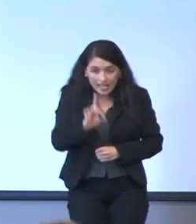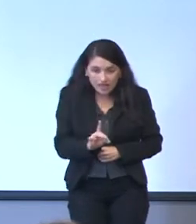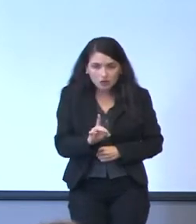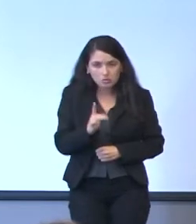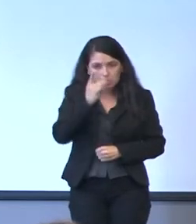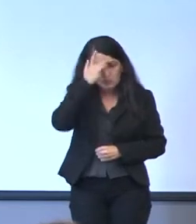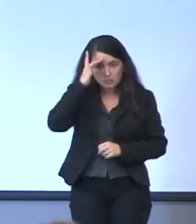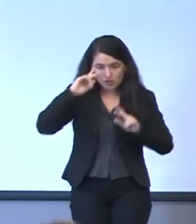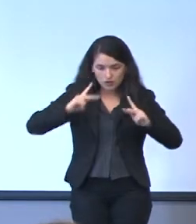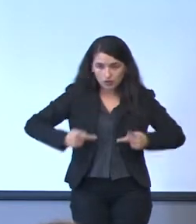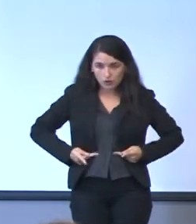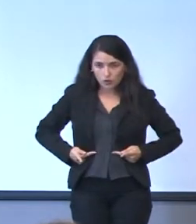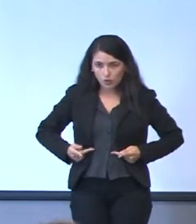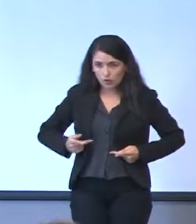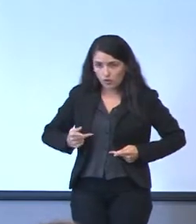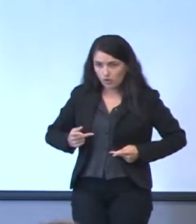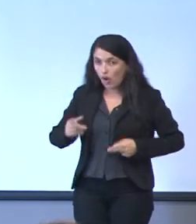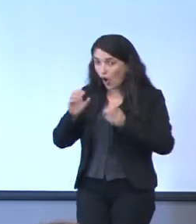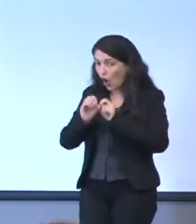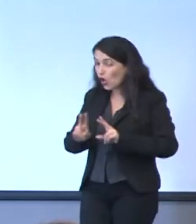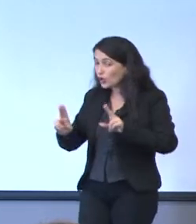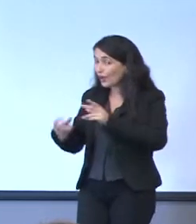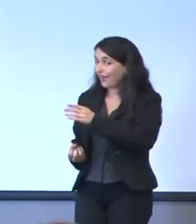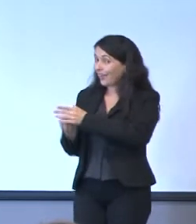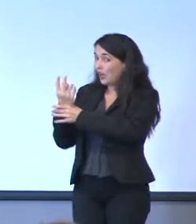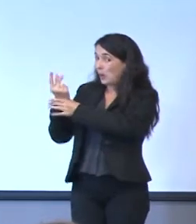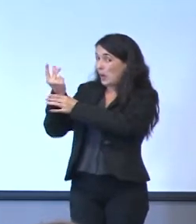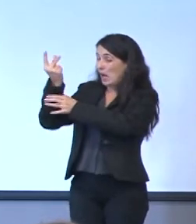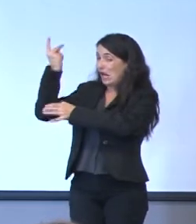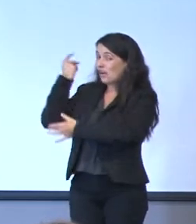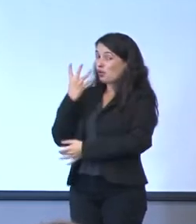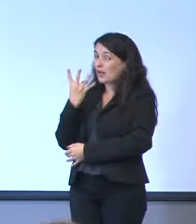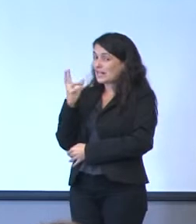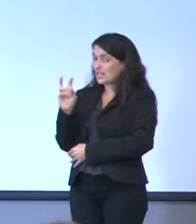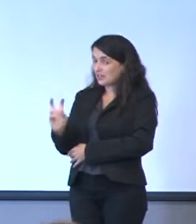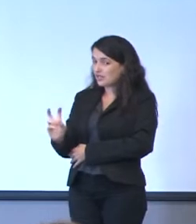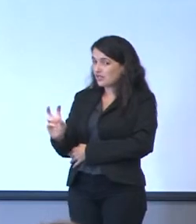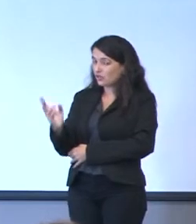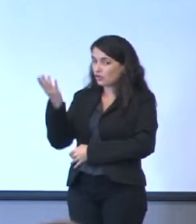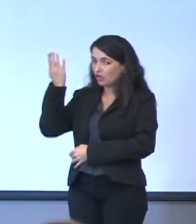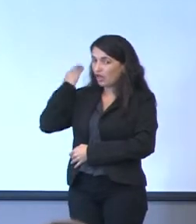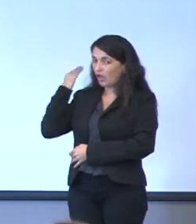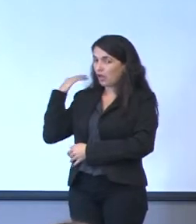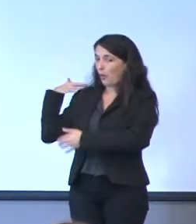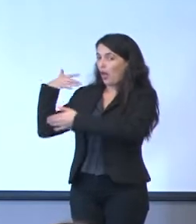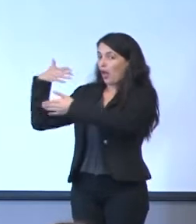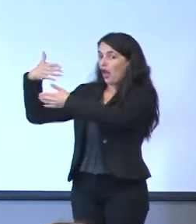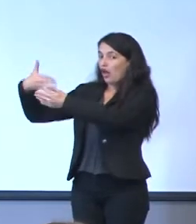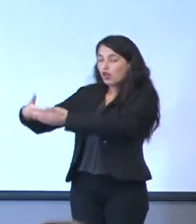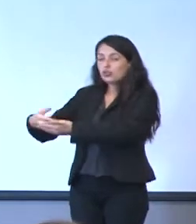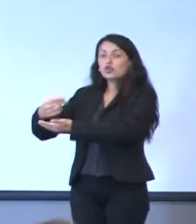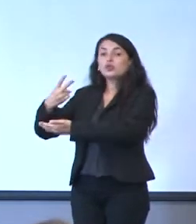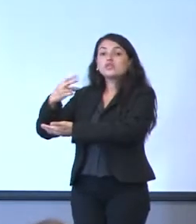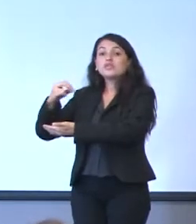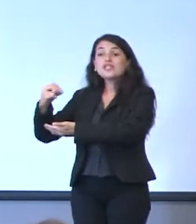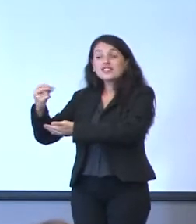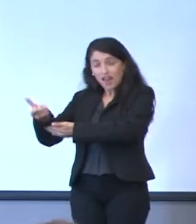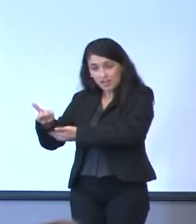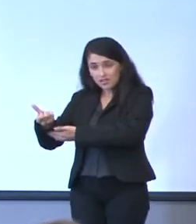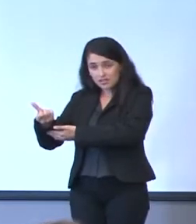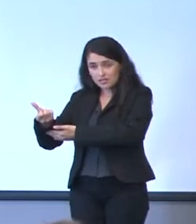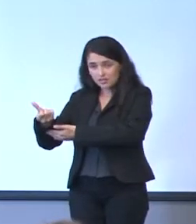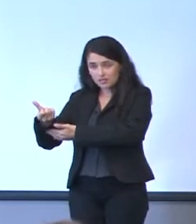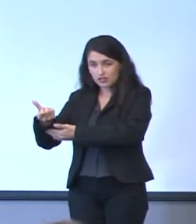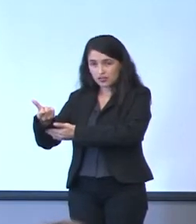fundação, fundada em 1945, ela teve a convenção dela para as pessoas com deficiência em 2006. Enquanto